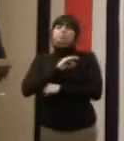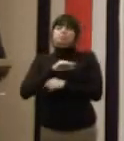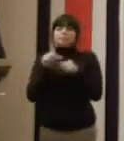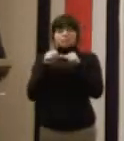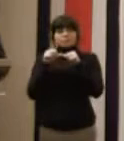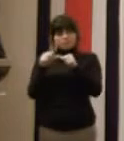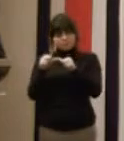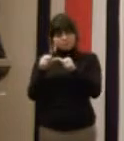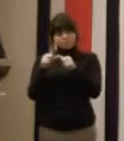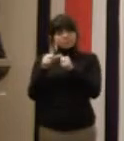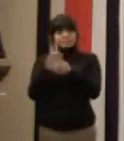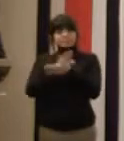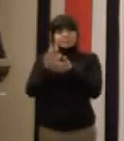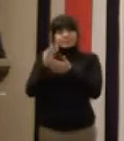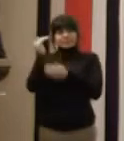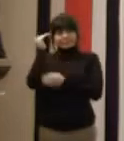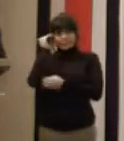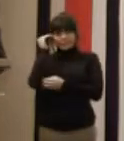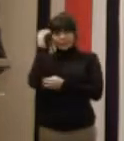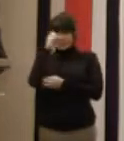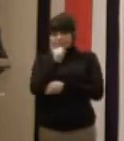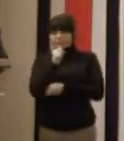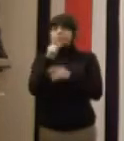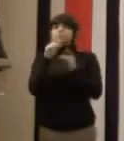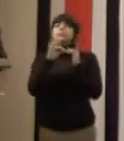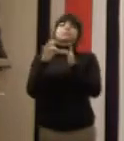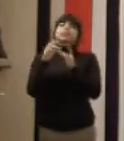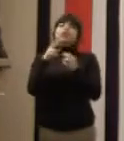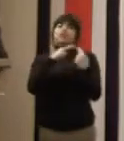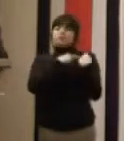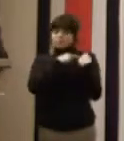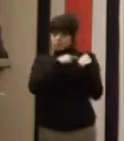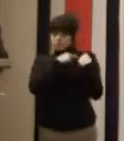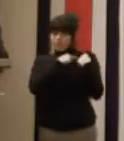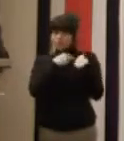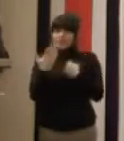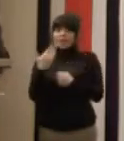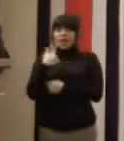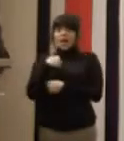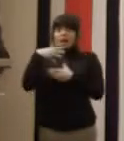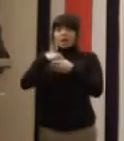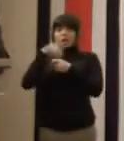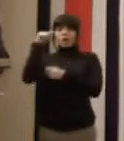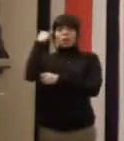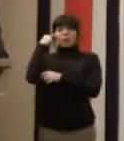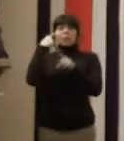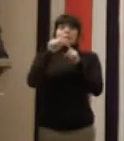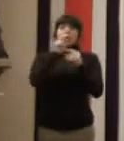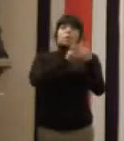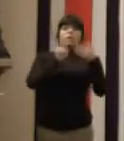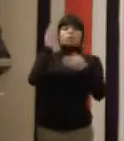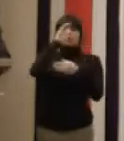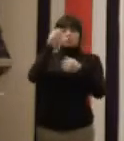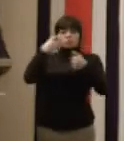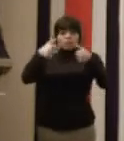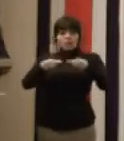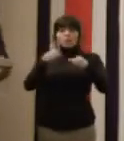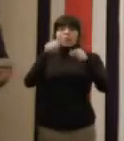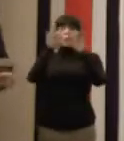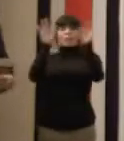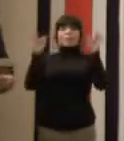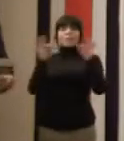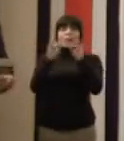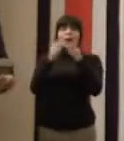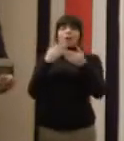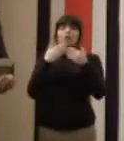la sensatez y prevalezca sobre todo la responsabilidad que tenía el gobierno y las universidades de encontrar este acuerdo en un marco de